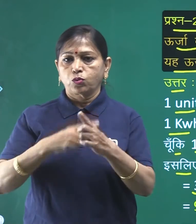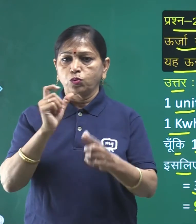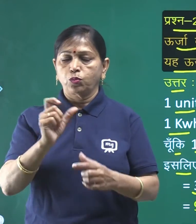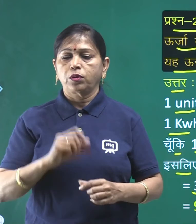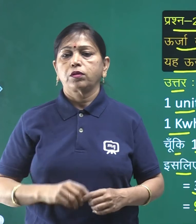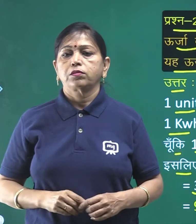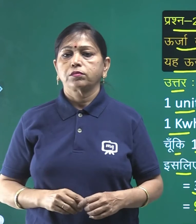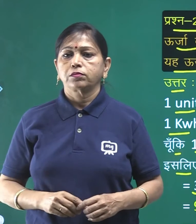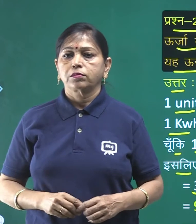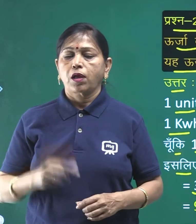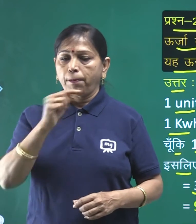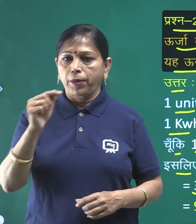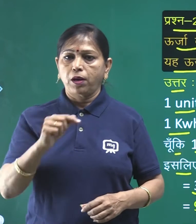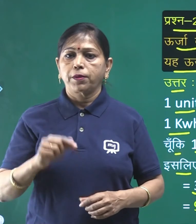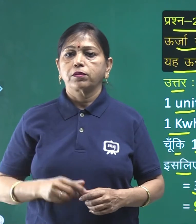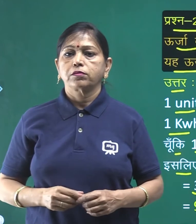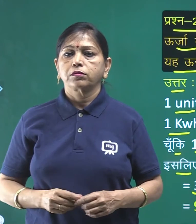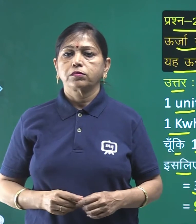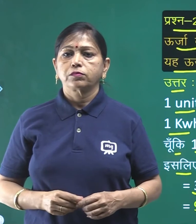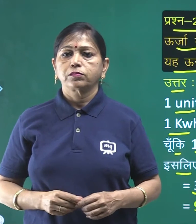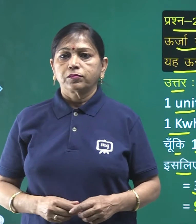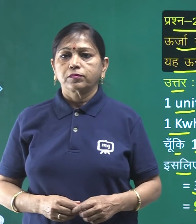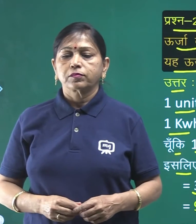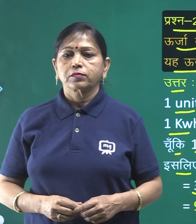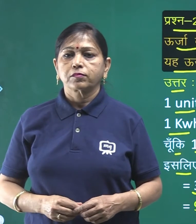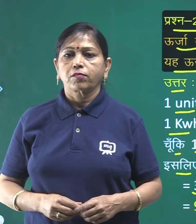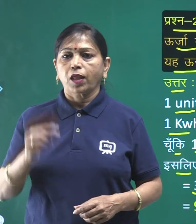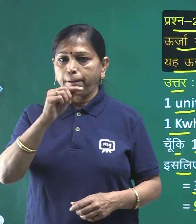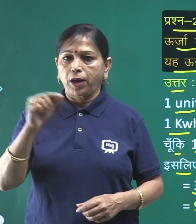जूल बराबर